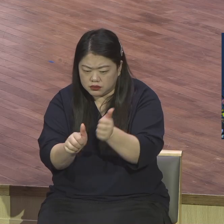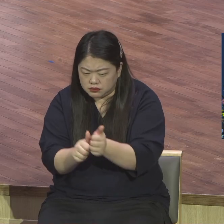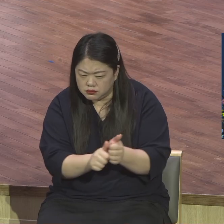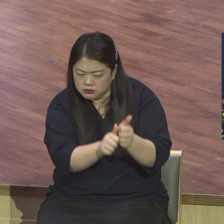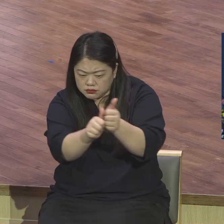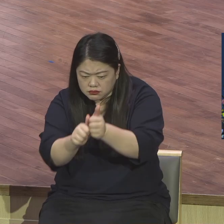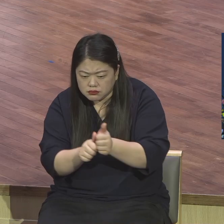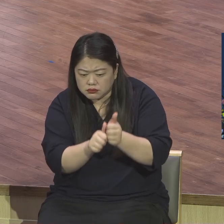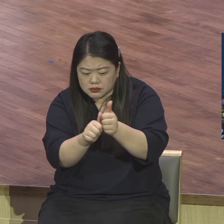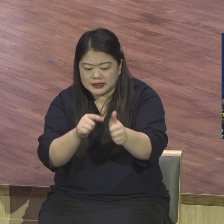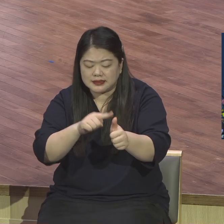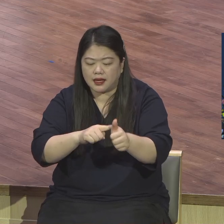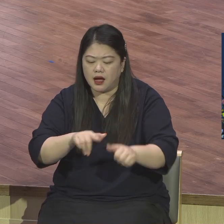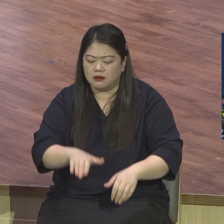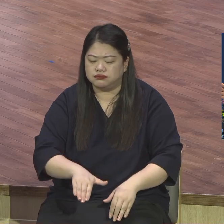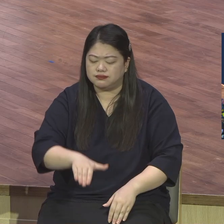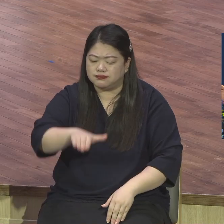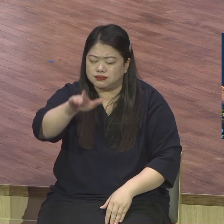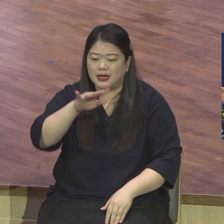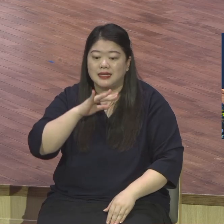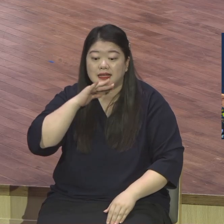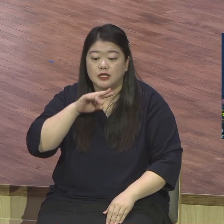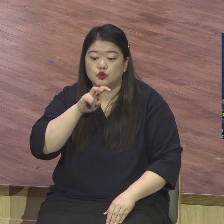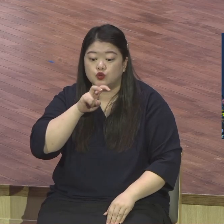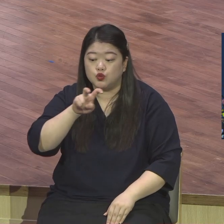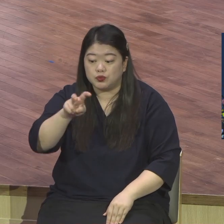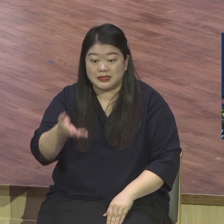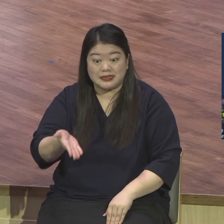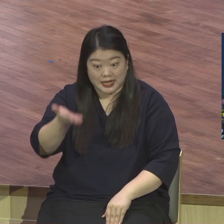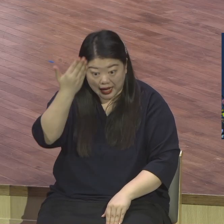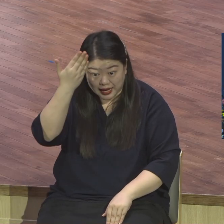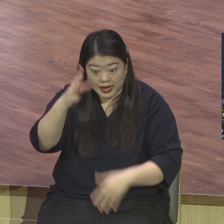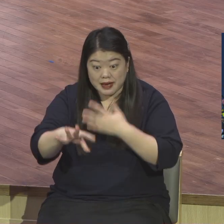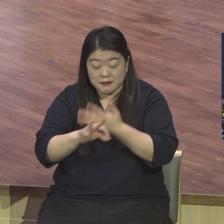이 아이가 자라서 성인 되버리면 끝.